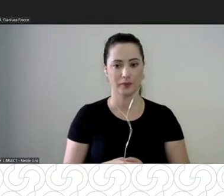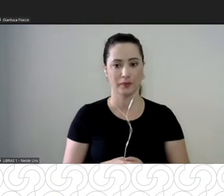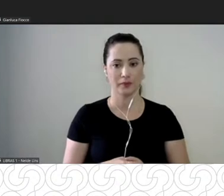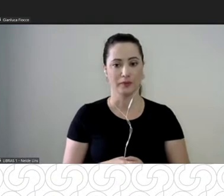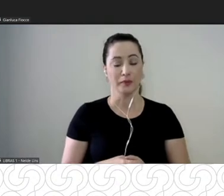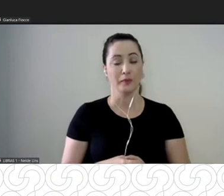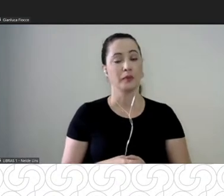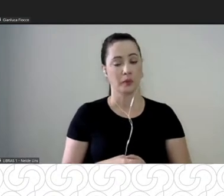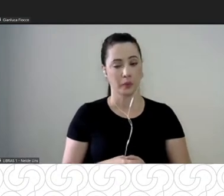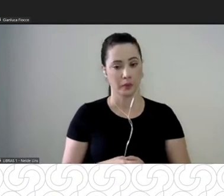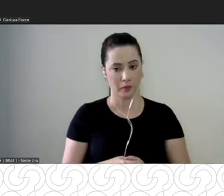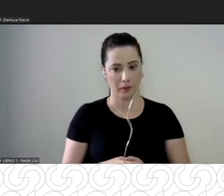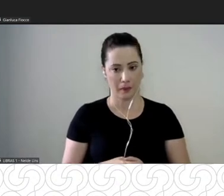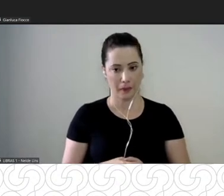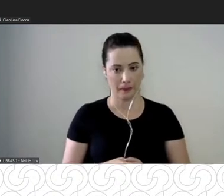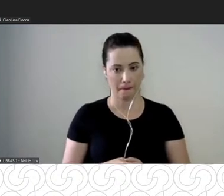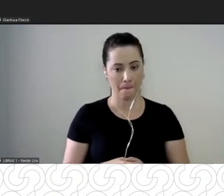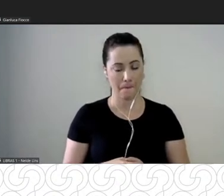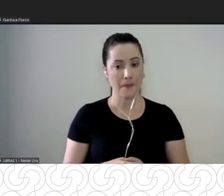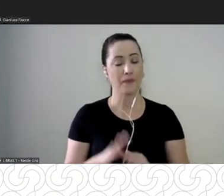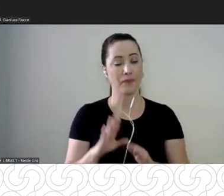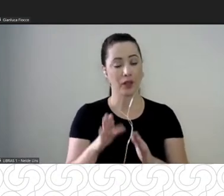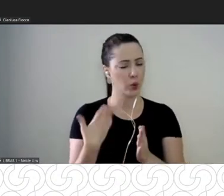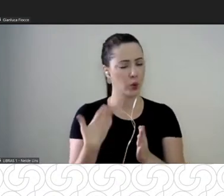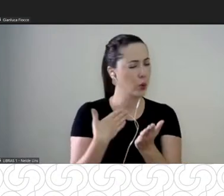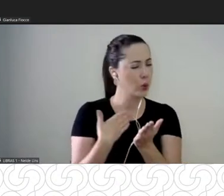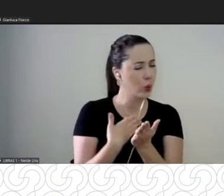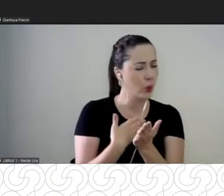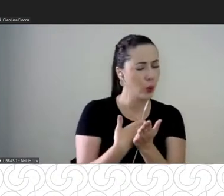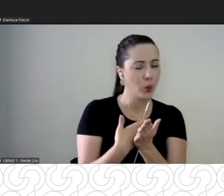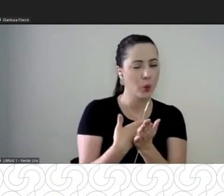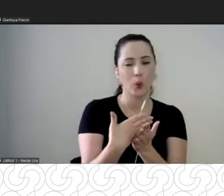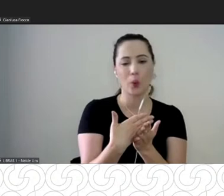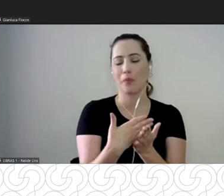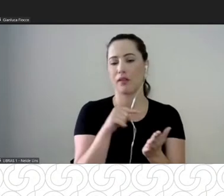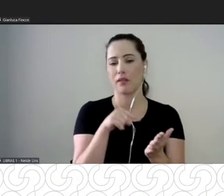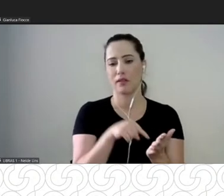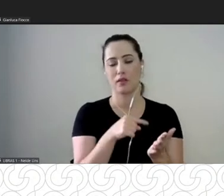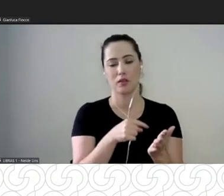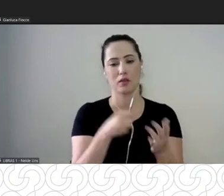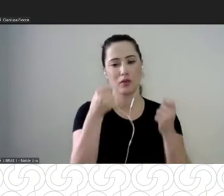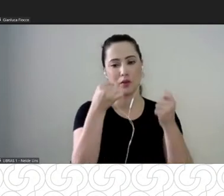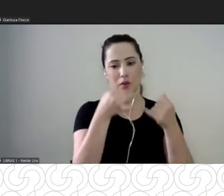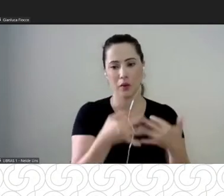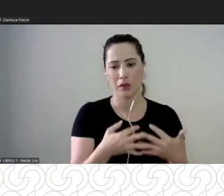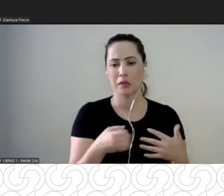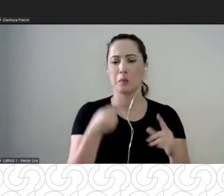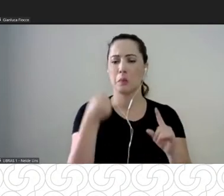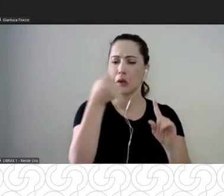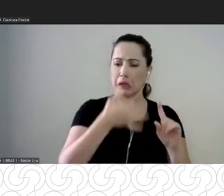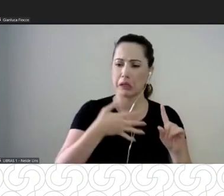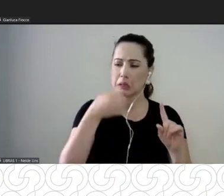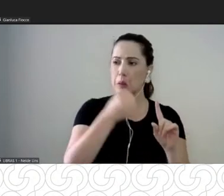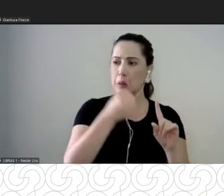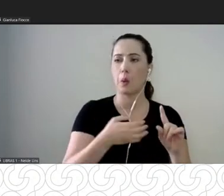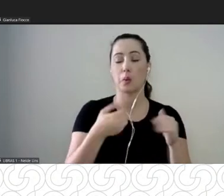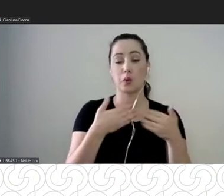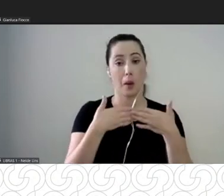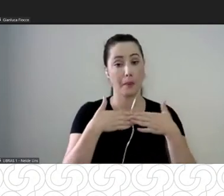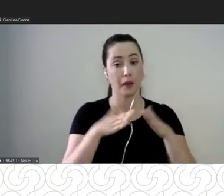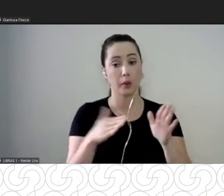Desde da parte da introdução, com os bons discursos de abertura,